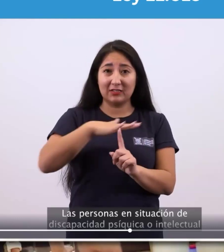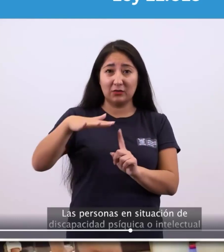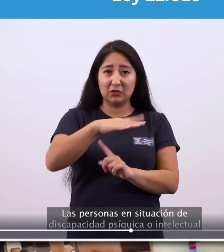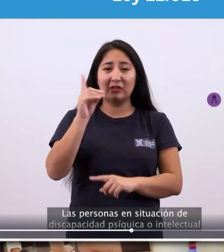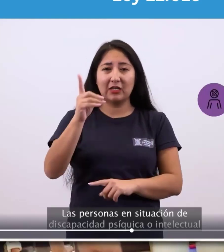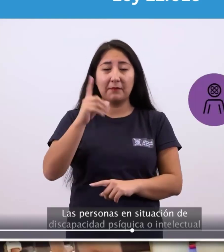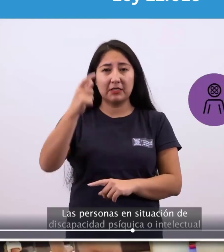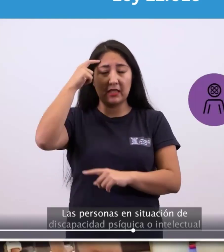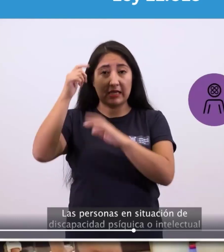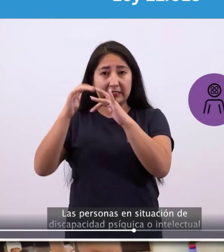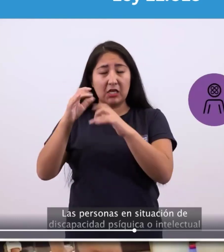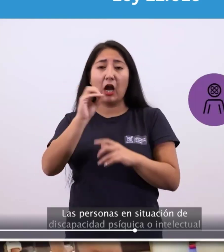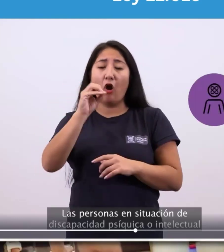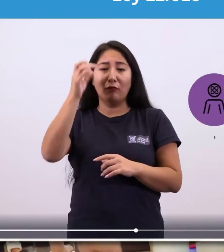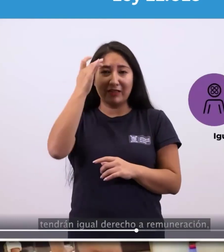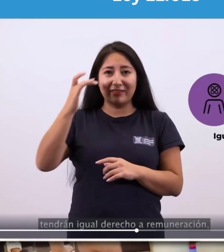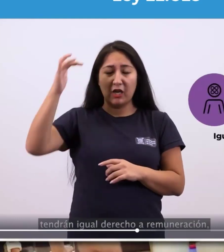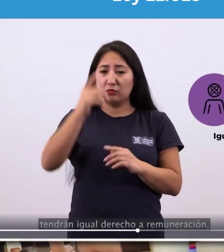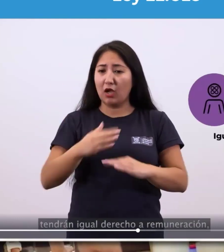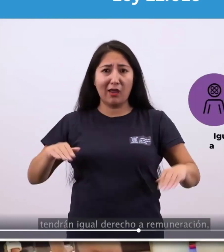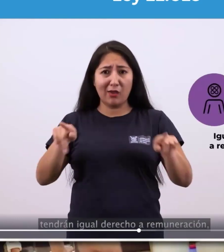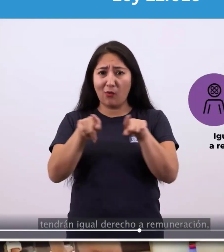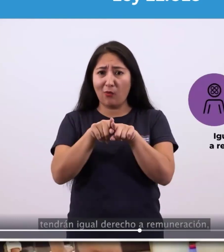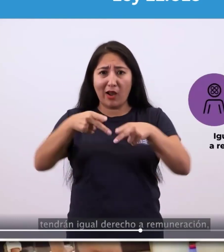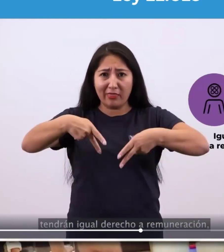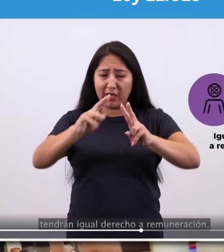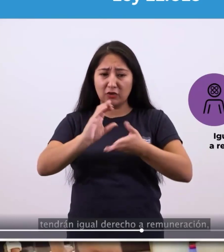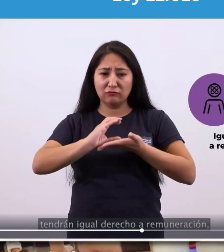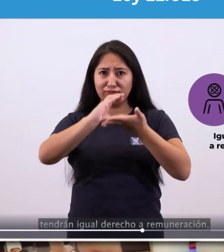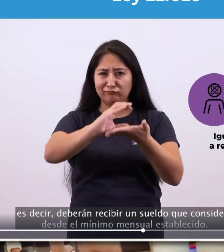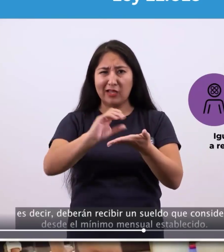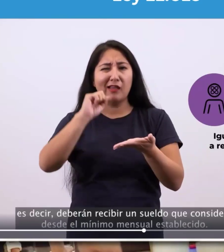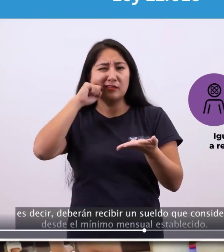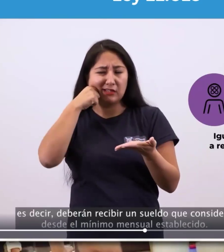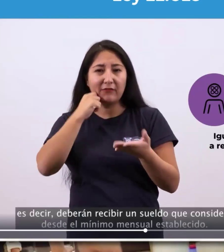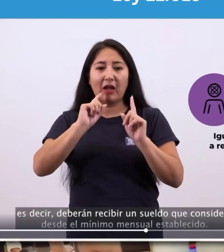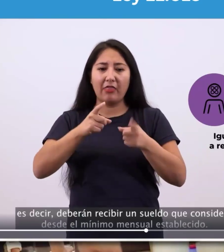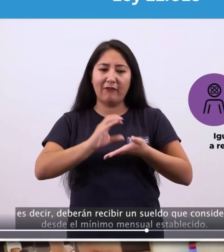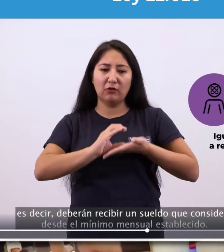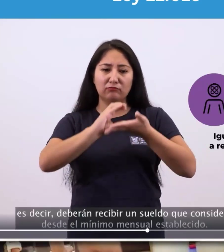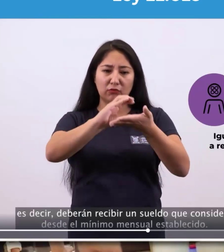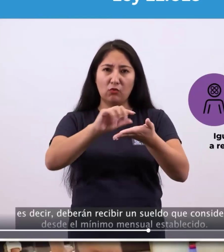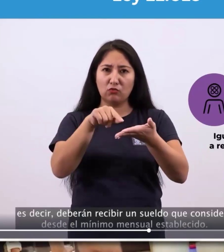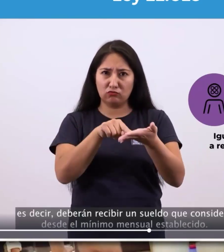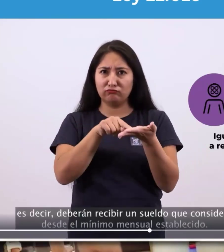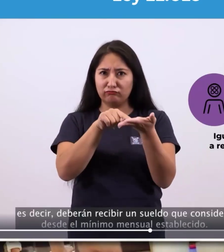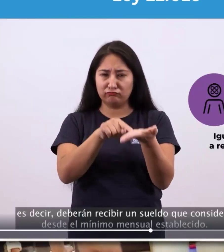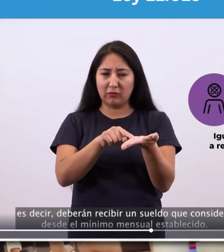de discapacidad psíquica o intelectual tendrán igual derecho a remuneración, es decir, deberán recibir un sueldo que considere desde